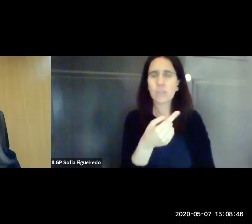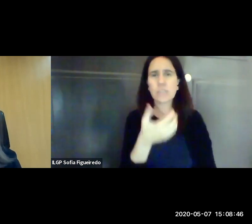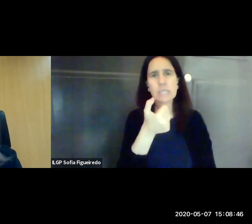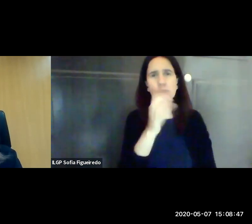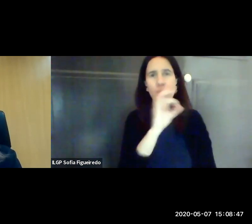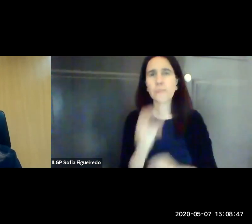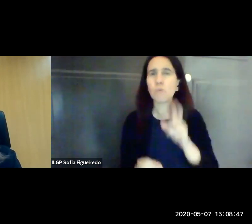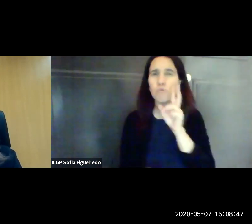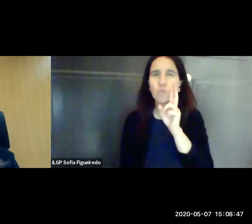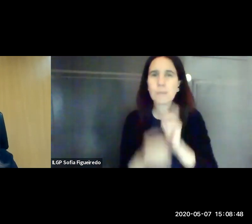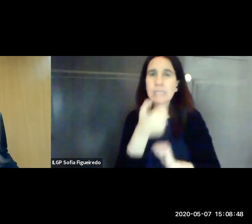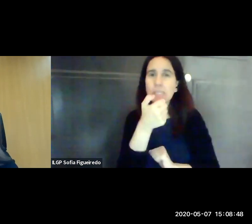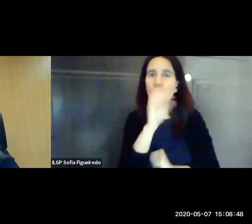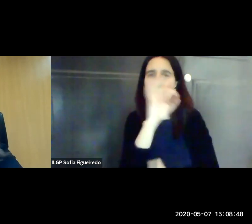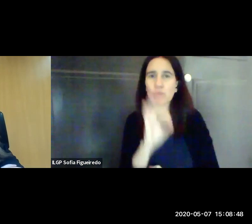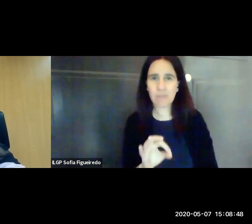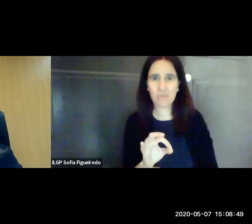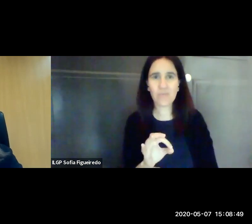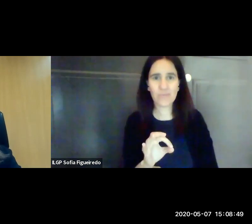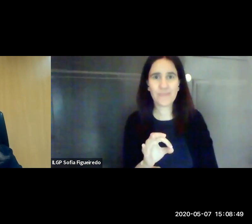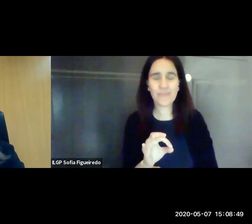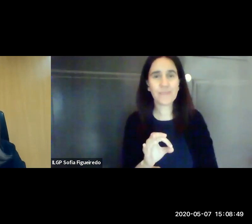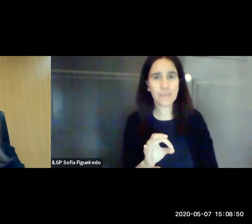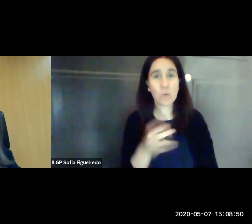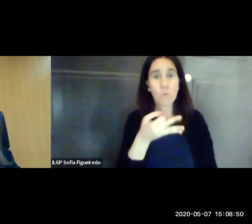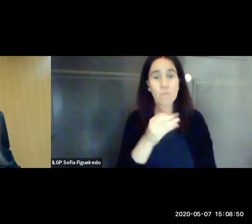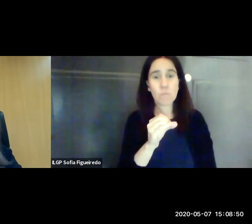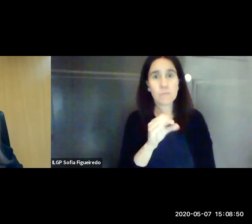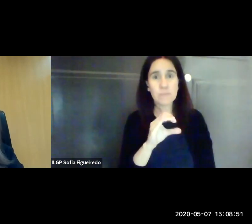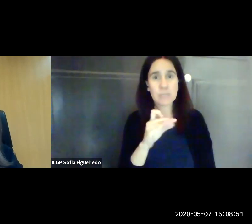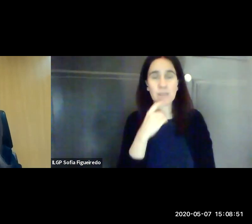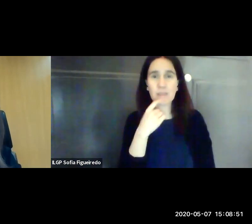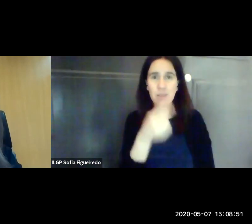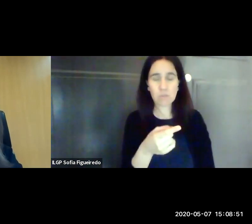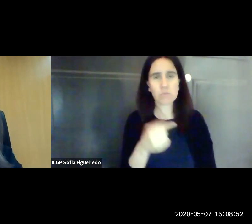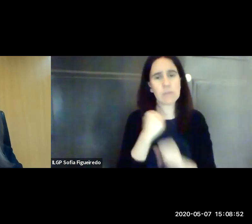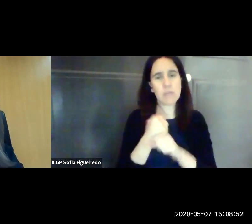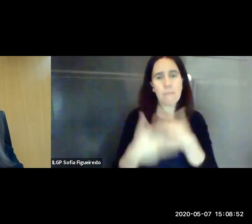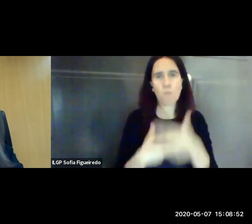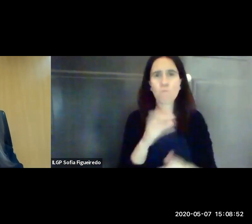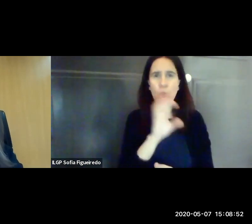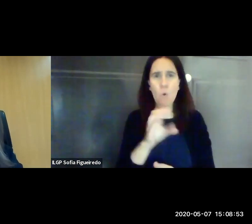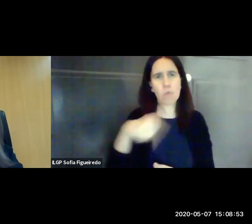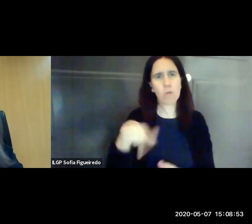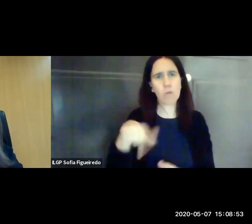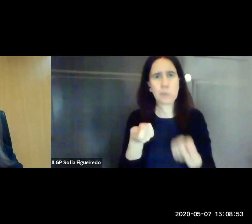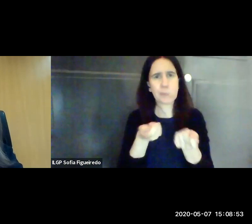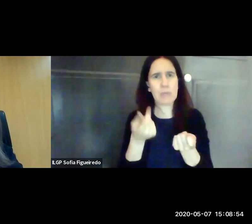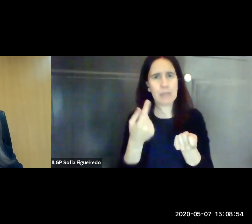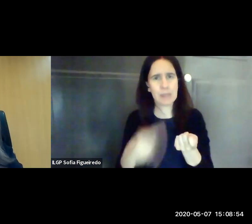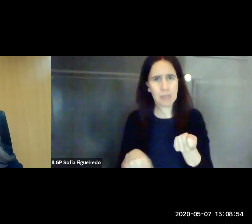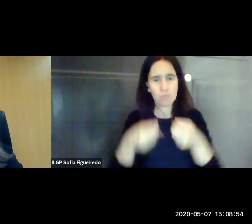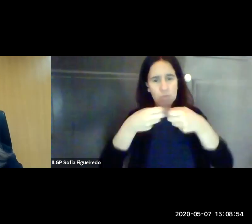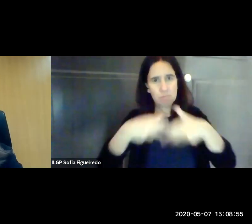desculpem, de 5% do modo de trabalho que nós tínhamos nas nossas organizações. Com a